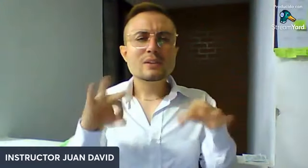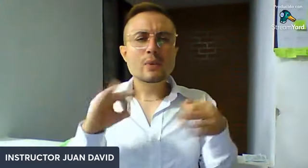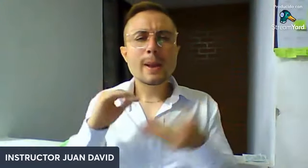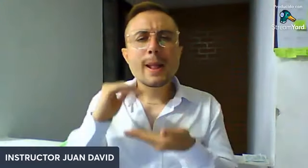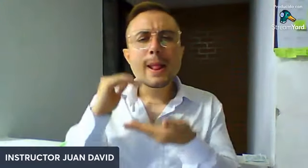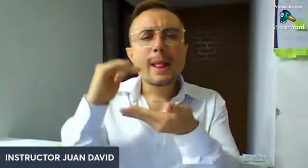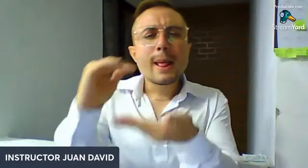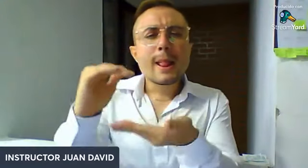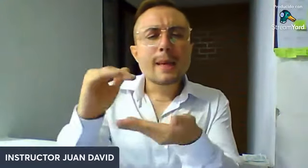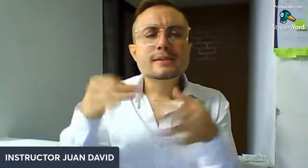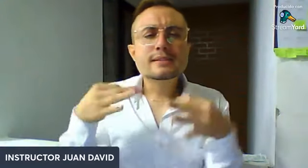Aguinaldo.